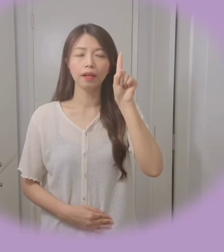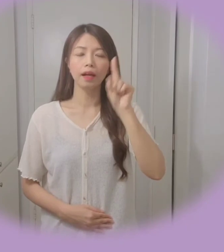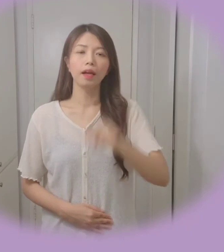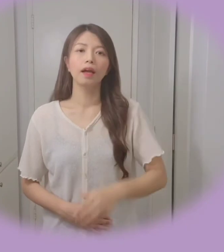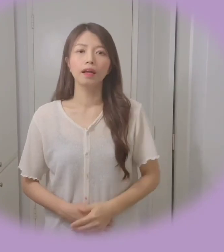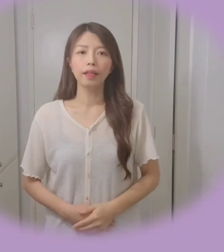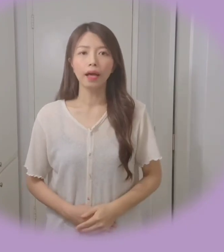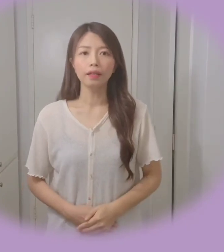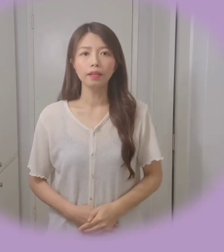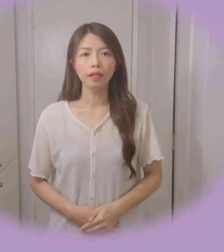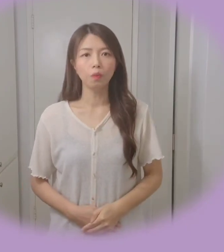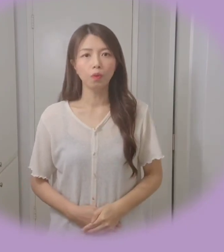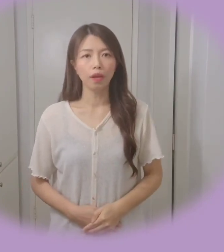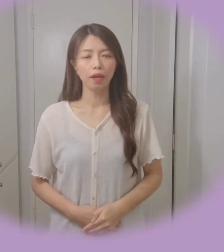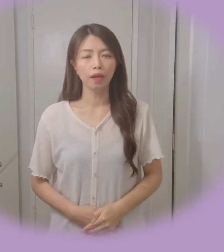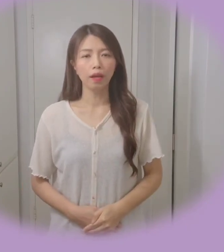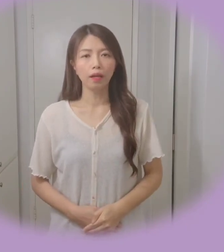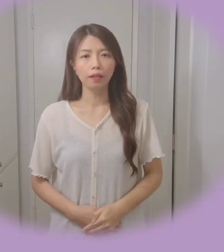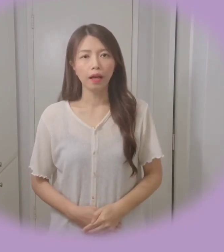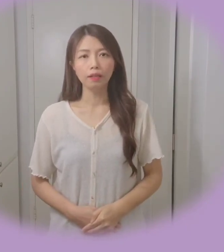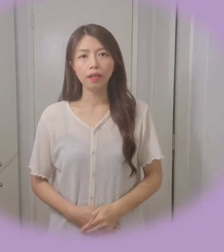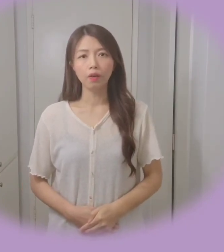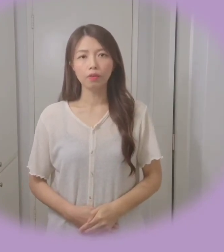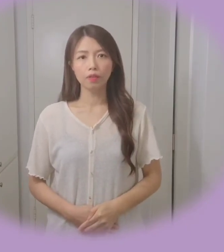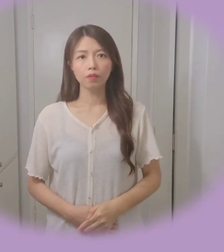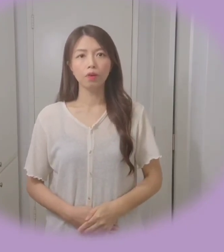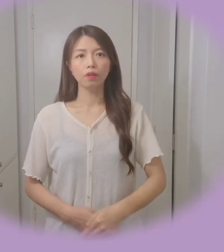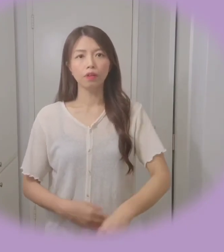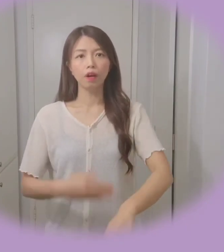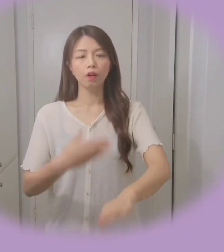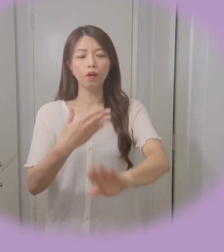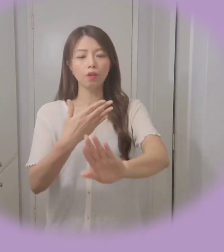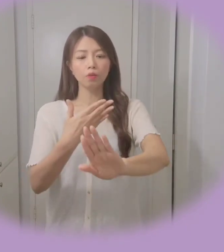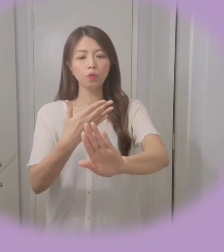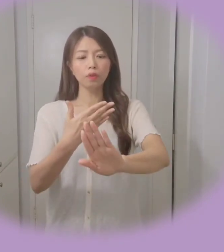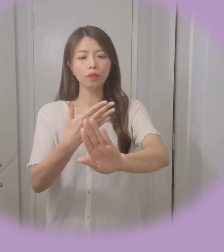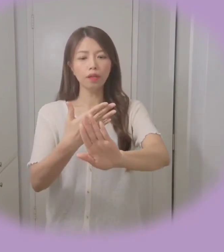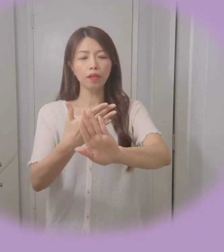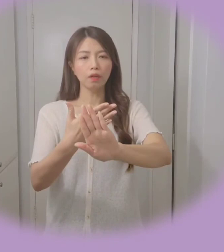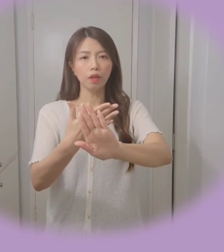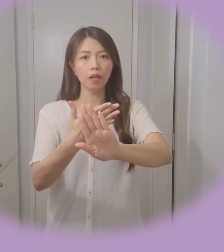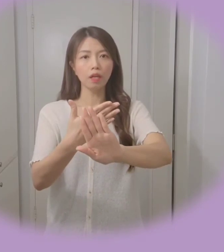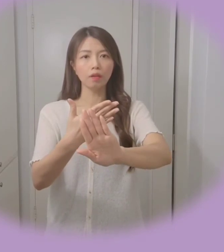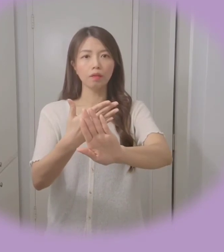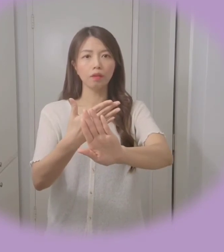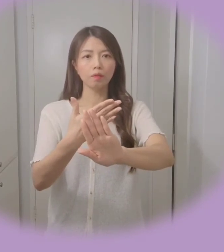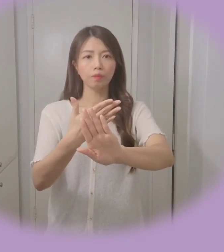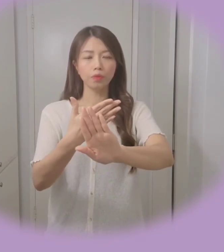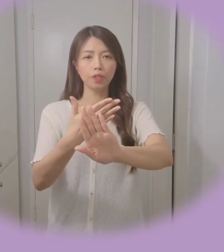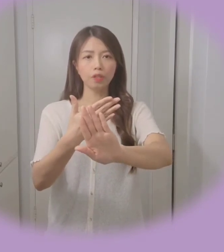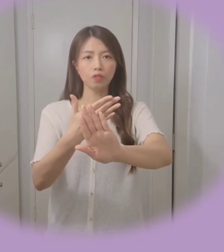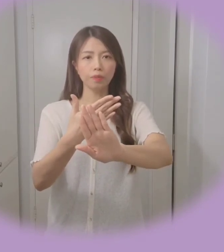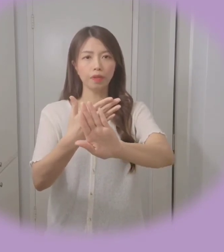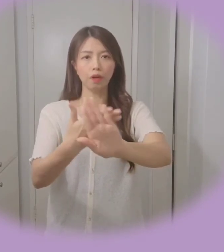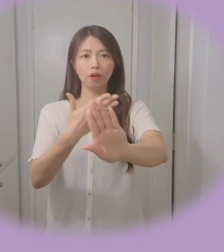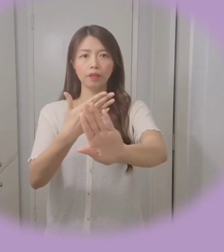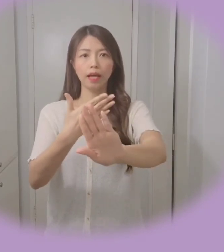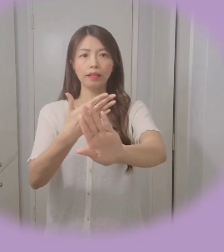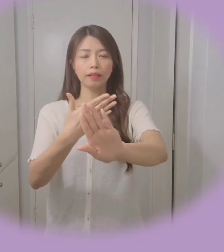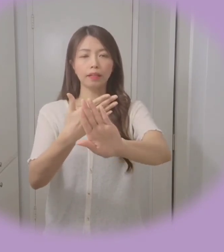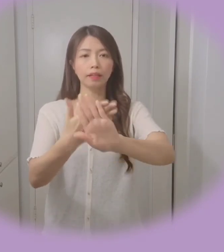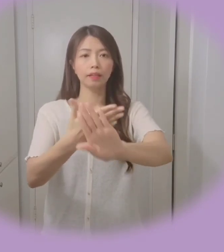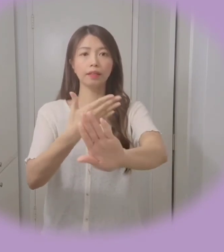매일. 다른 길목에, 다르다라고 하는 뜻의 수어는요, 손등끼리 이렇게 부딪혀 주시면